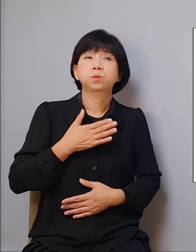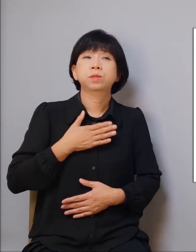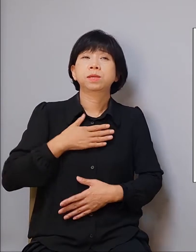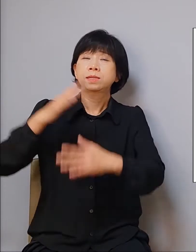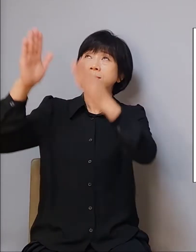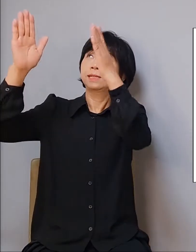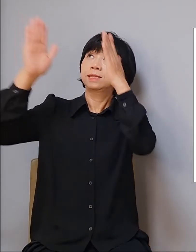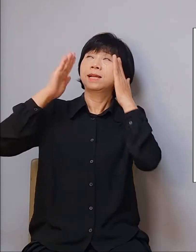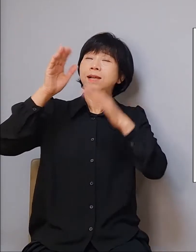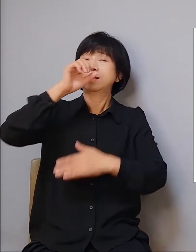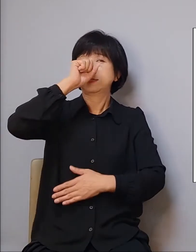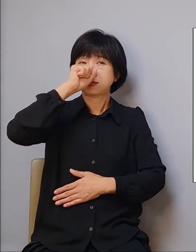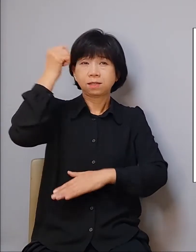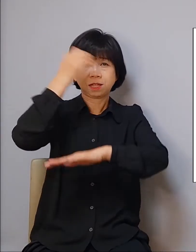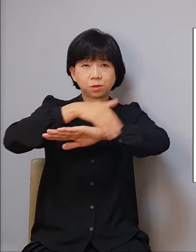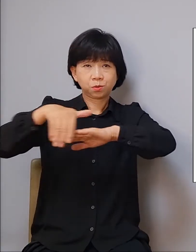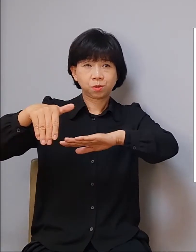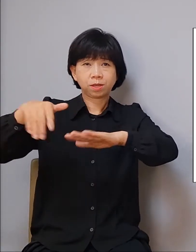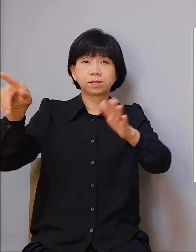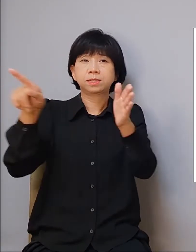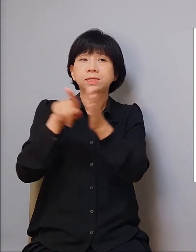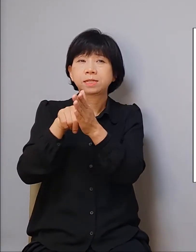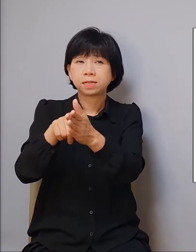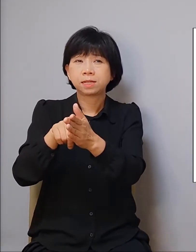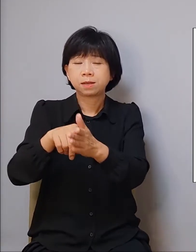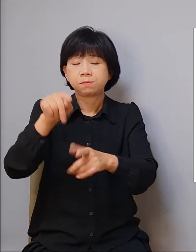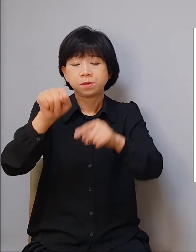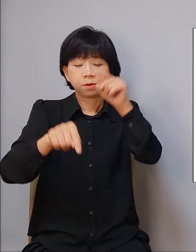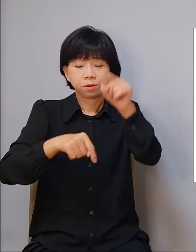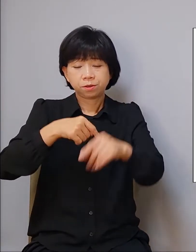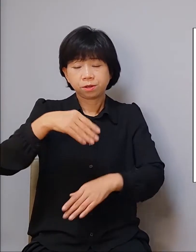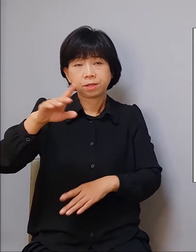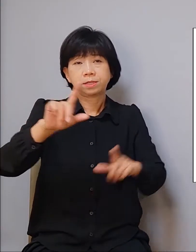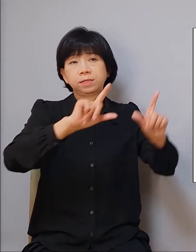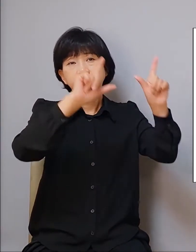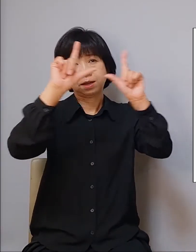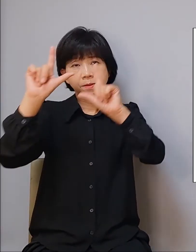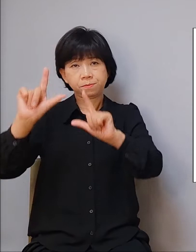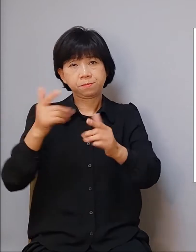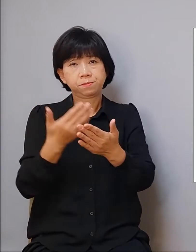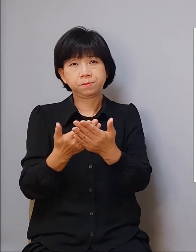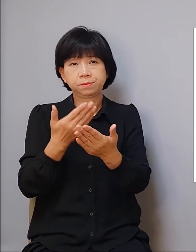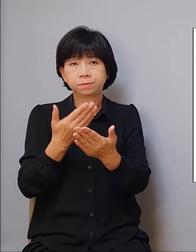나를 향한 선한 계획을 신뢰하며 걷는 삶이 되게 하시고,